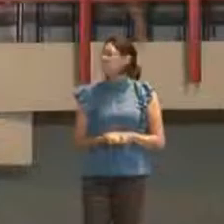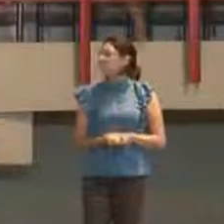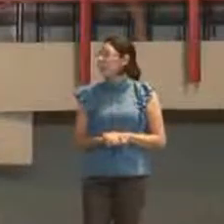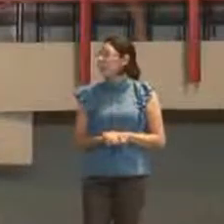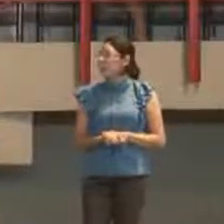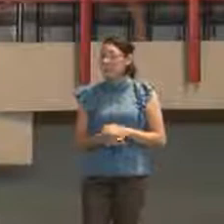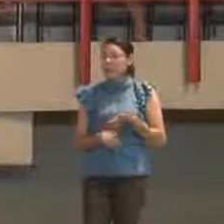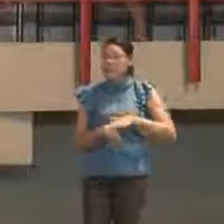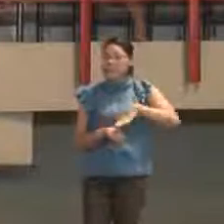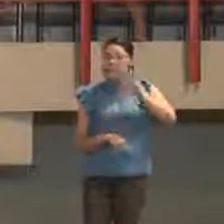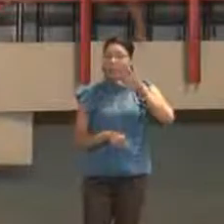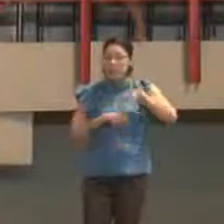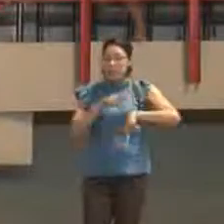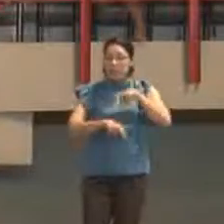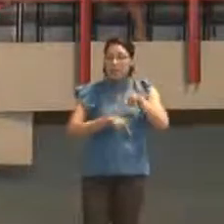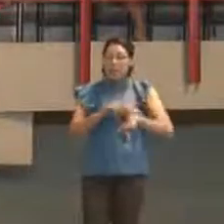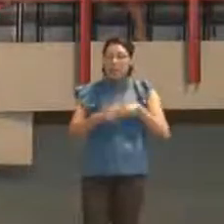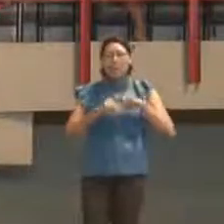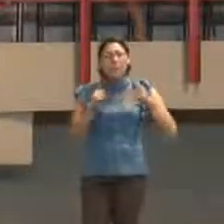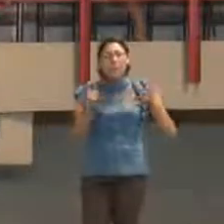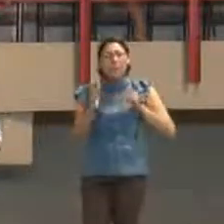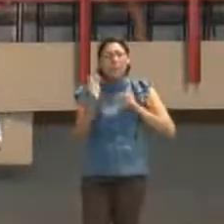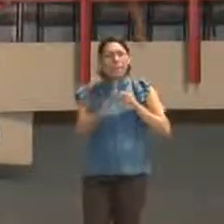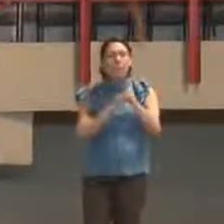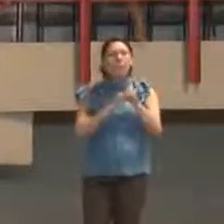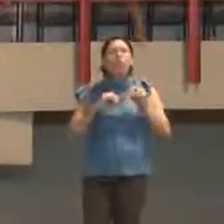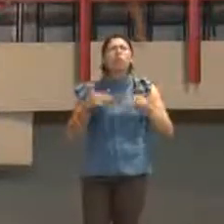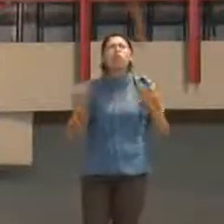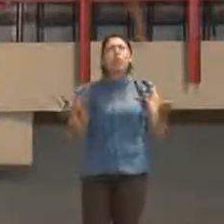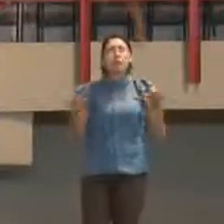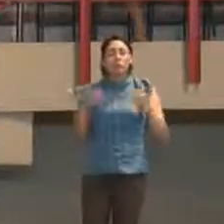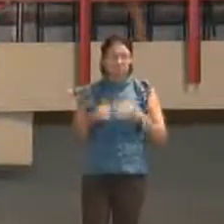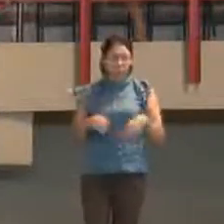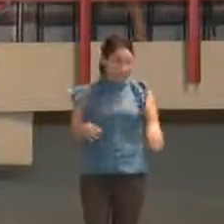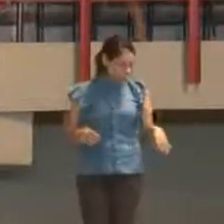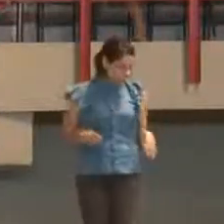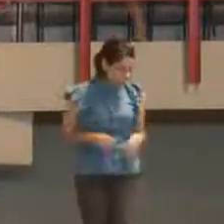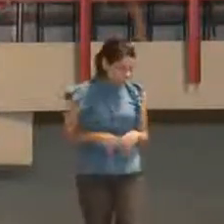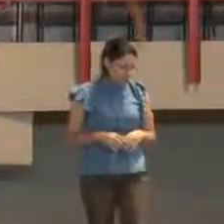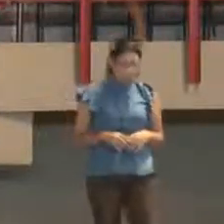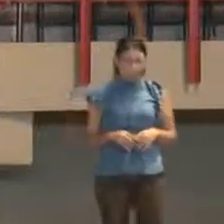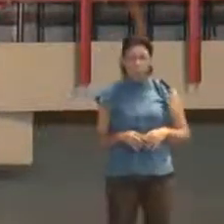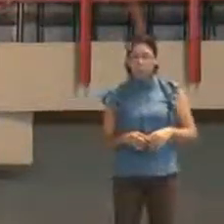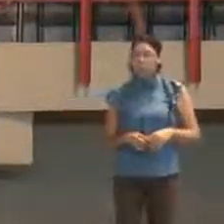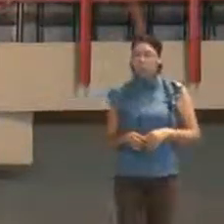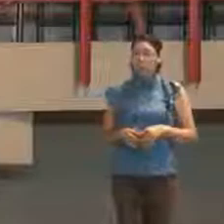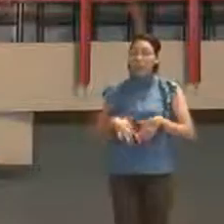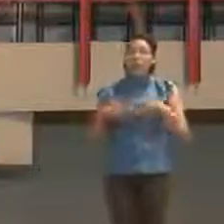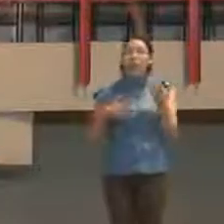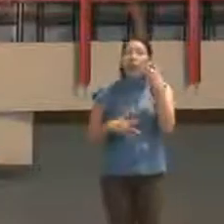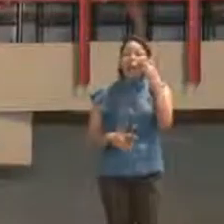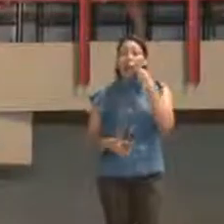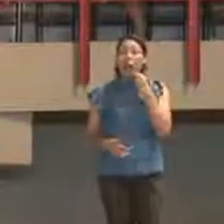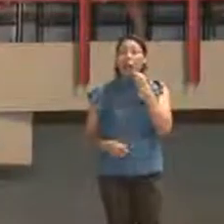maior produtividade. Mas a pergunta do problema é a seguinte, ó. E o maior